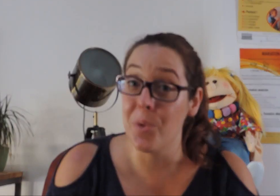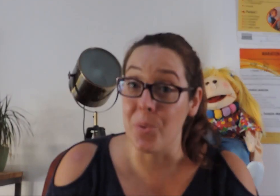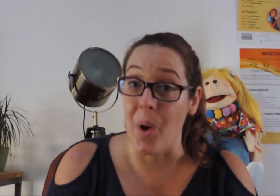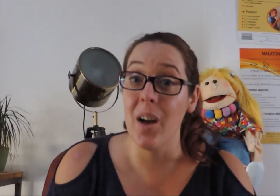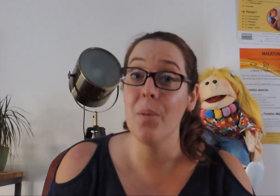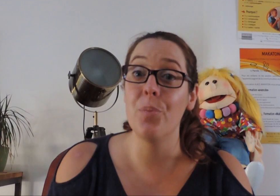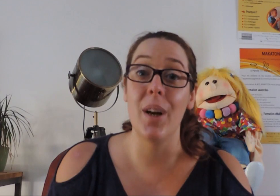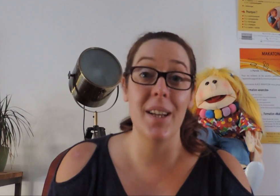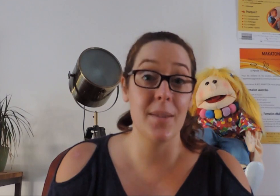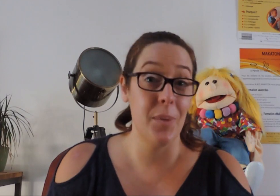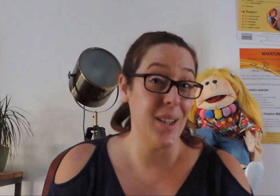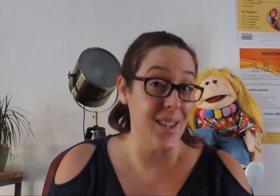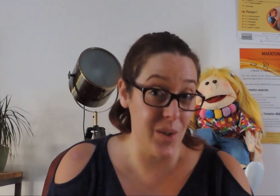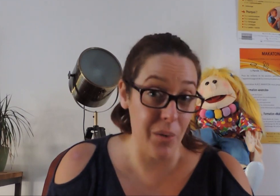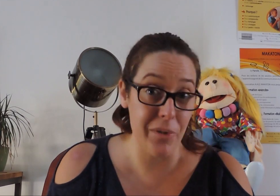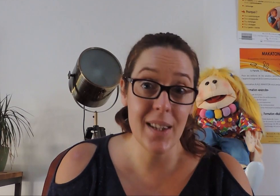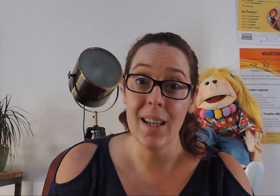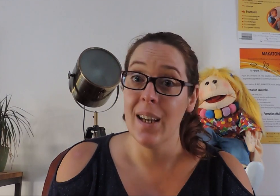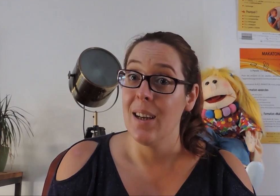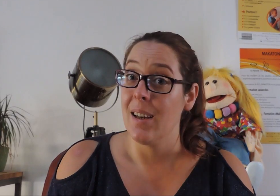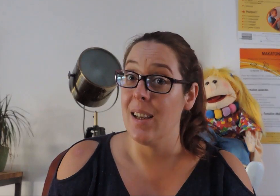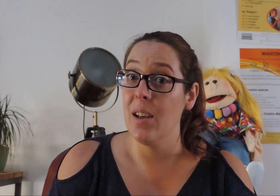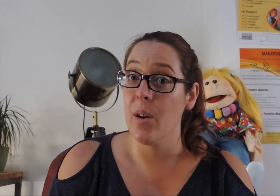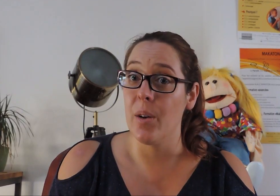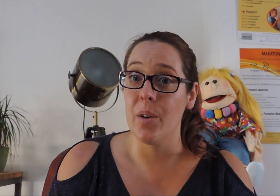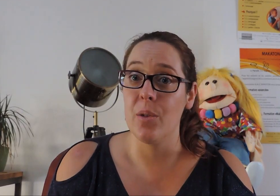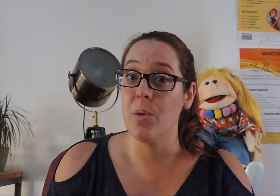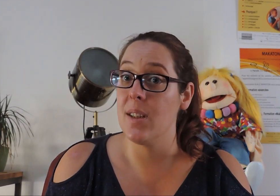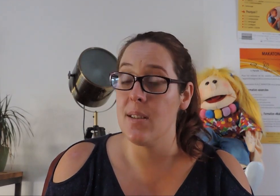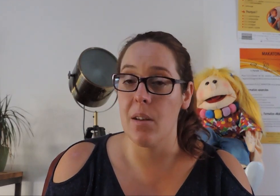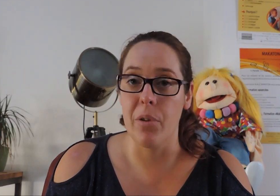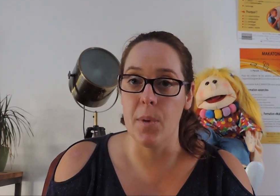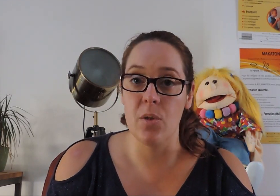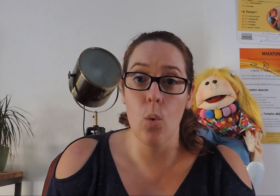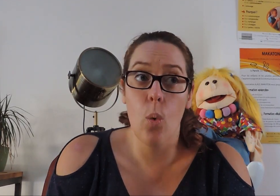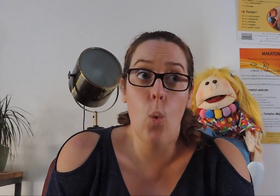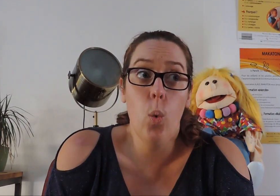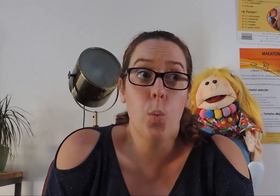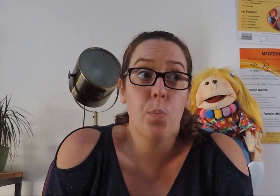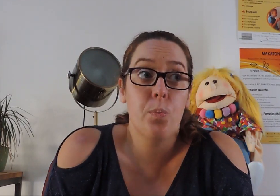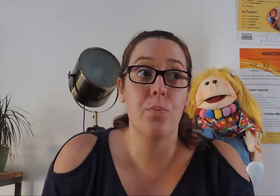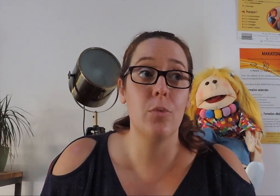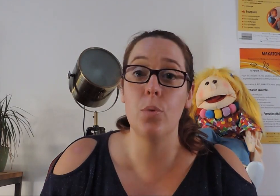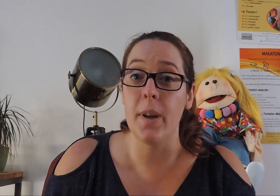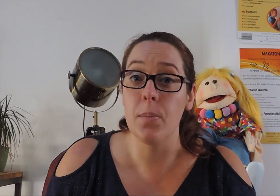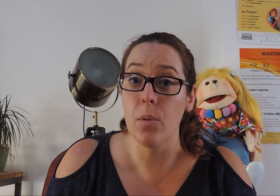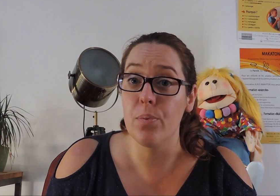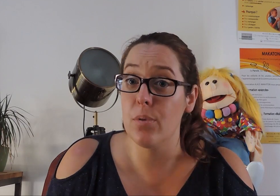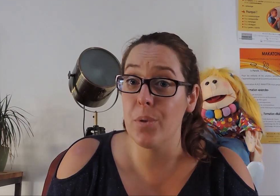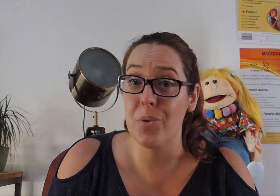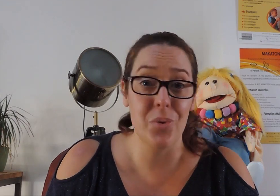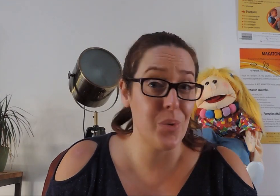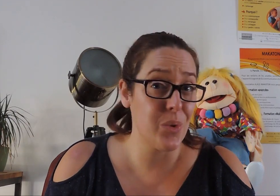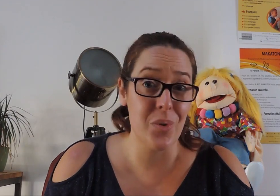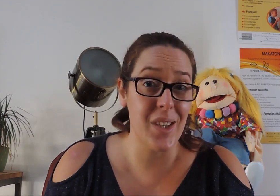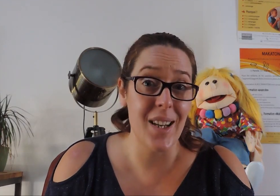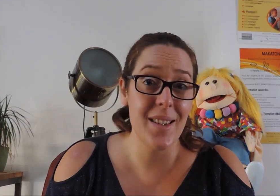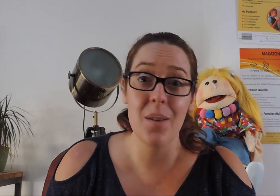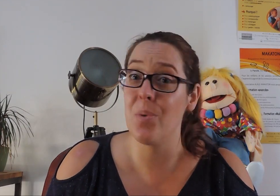besoins pour aller exprimer des envies et donner des informations ou tout bêtement pour socialiser